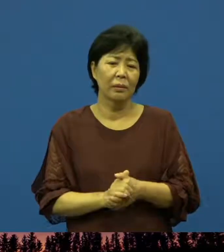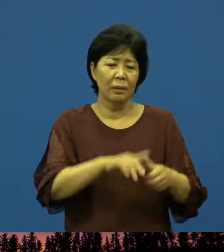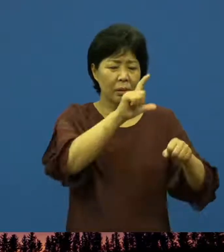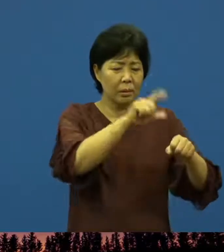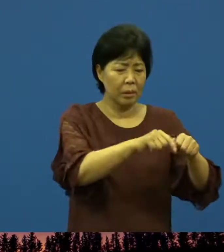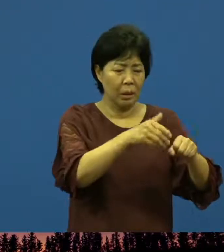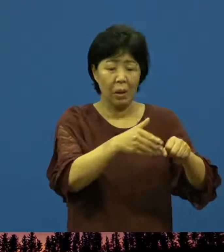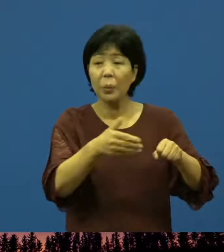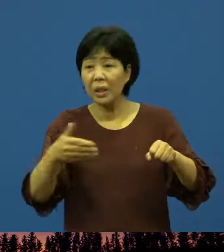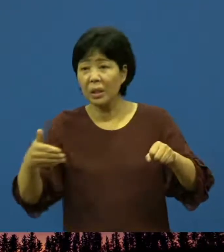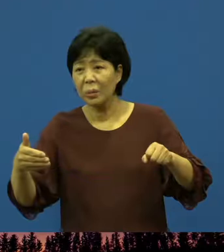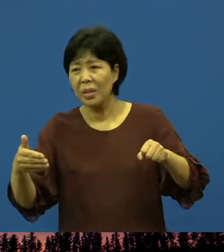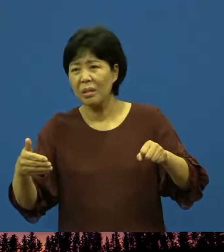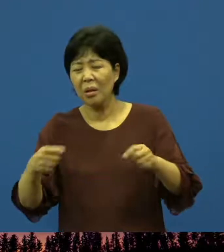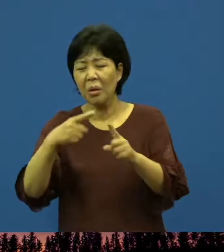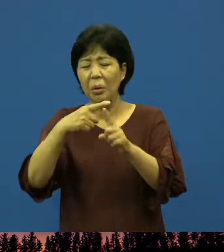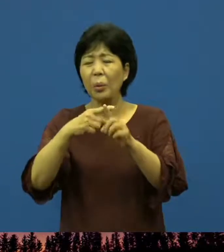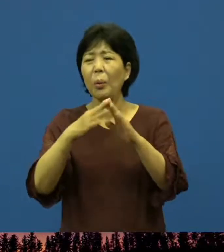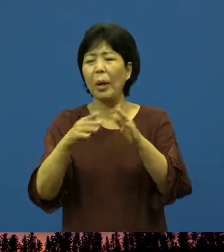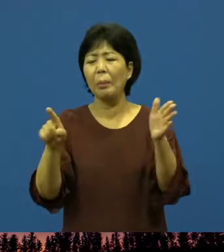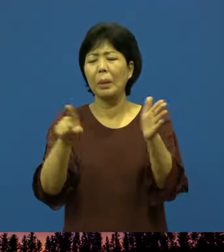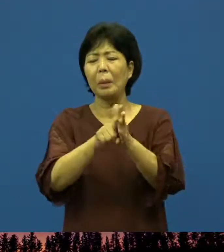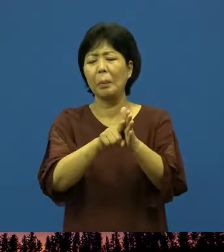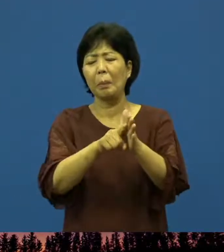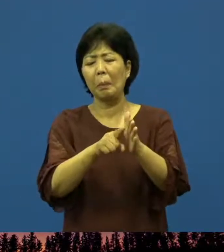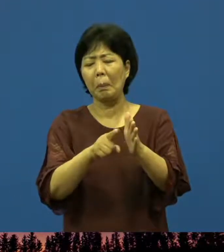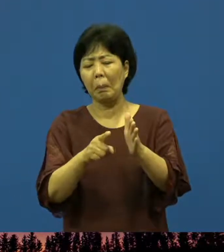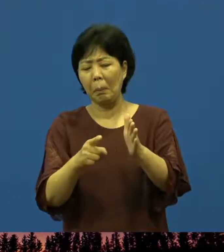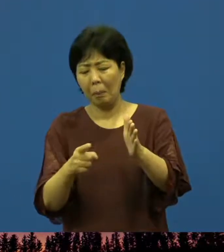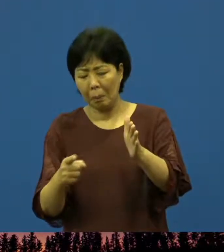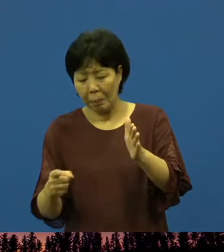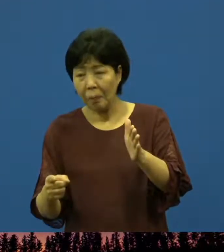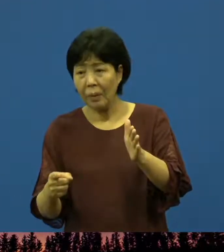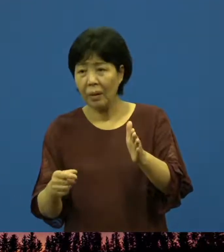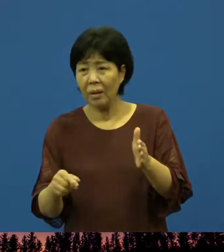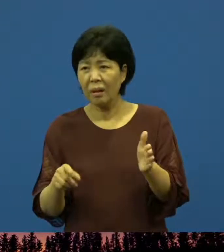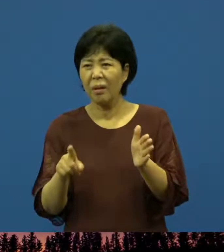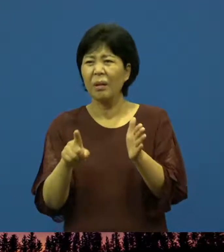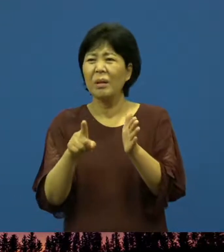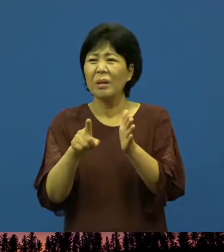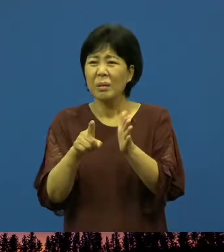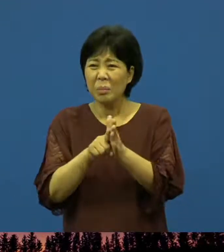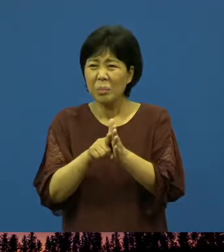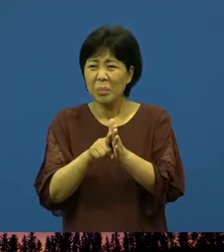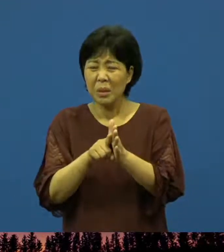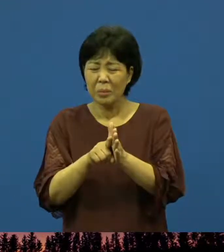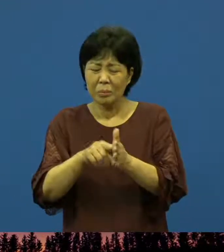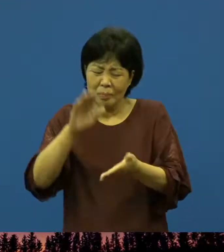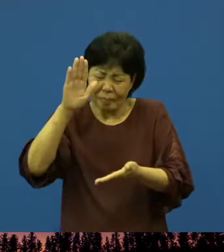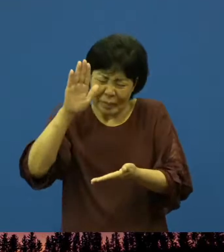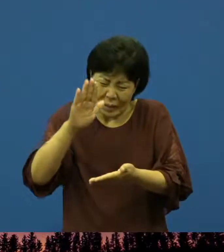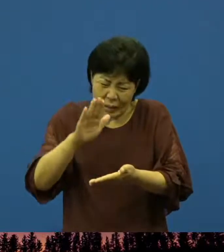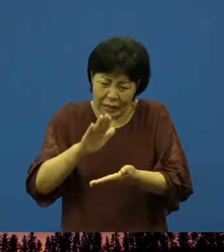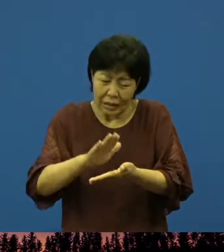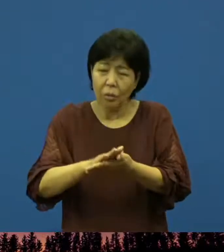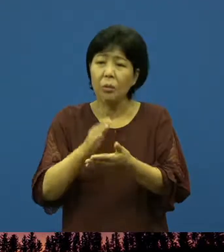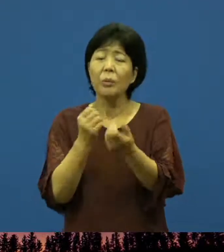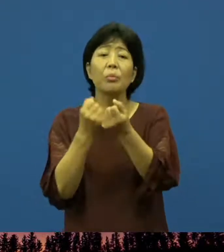흐르면서 신앙이 sak만화된 그리고 그 신앙의 1세대에 두고 2세대로 전달이 다 안 되는